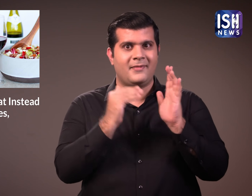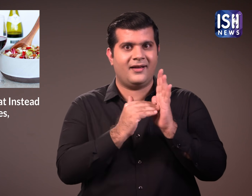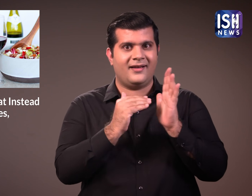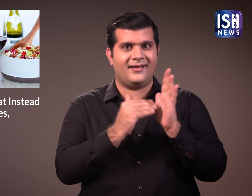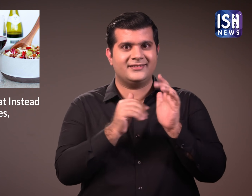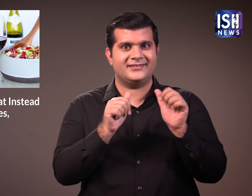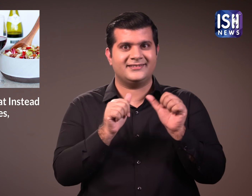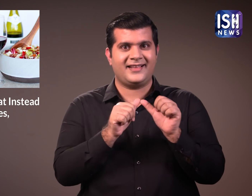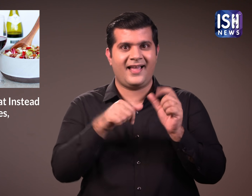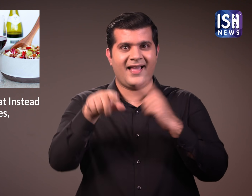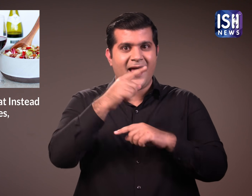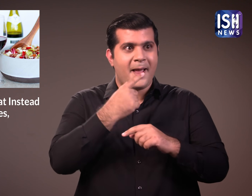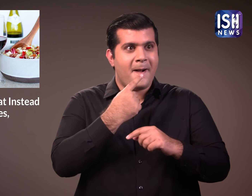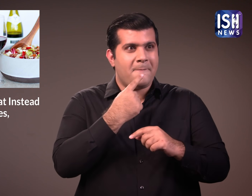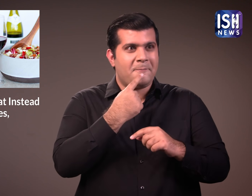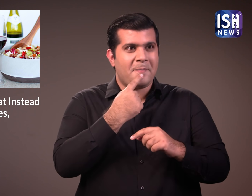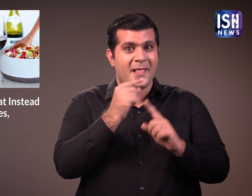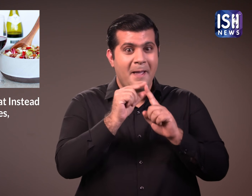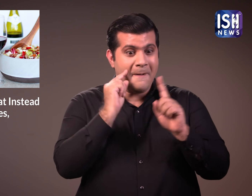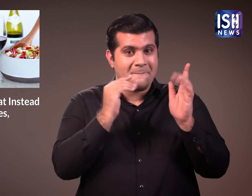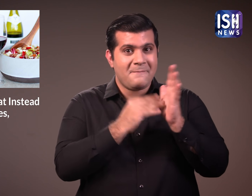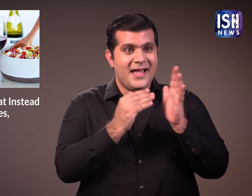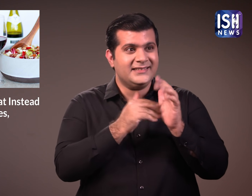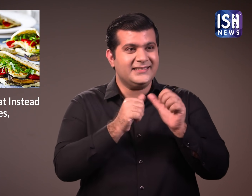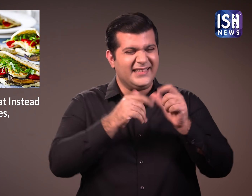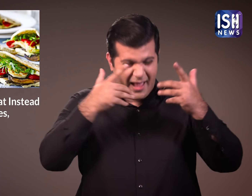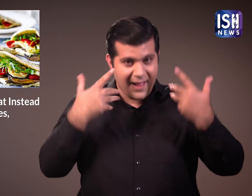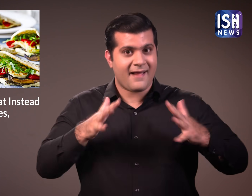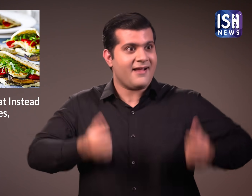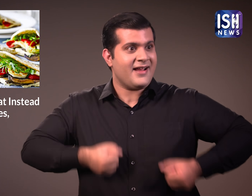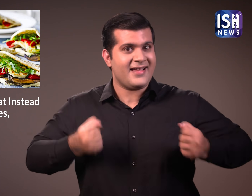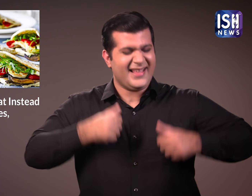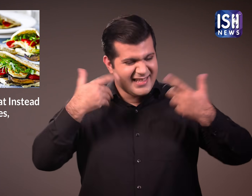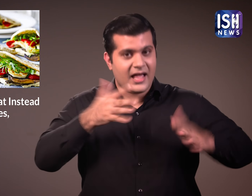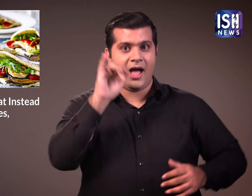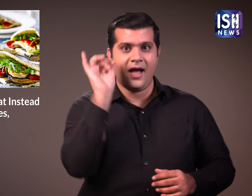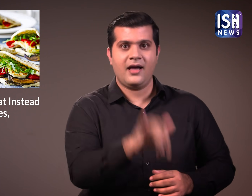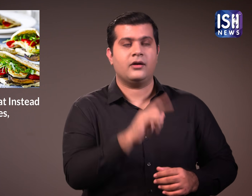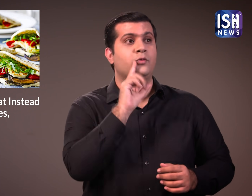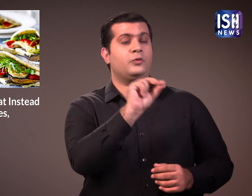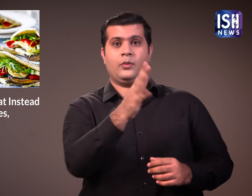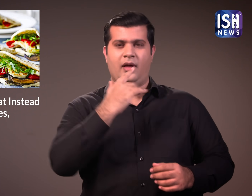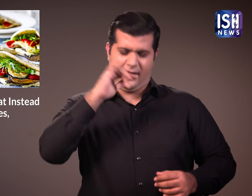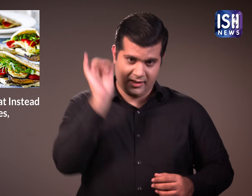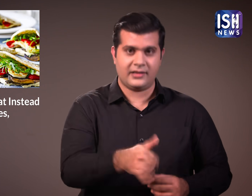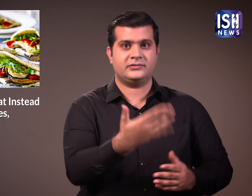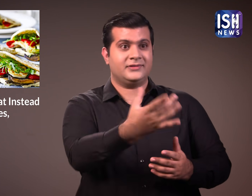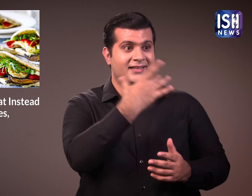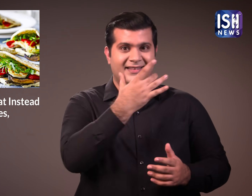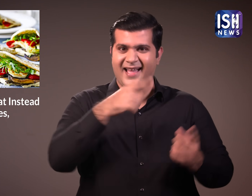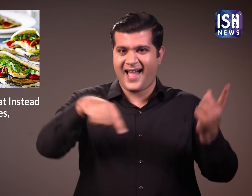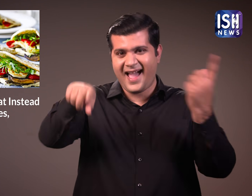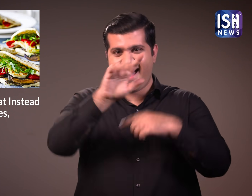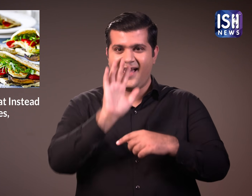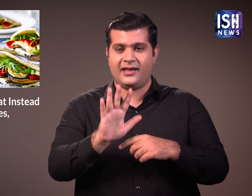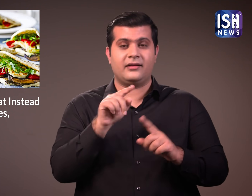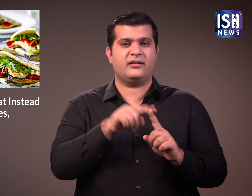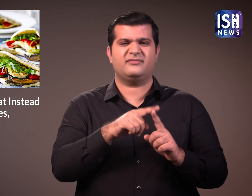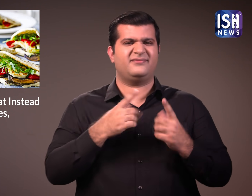पीजा खाने के लिए तयार है, वे कभी ना नहीं कहेंगे।